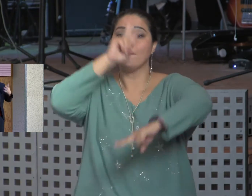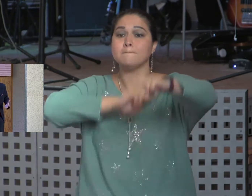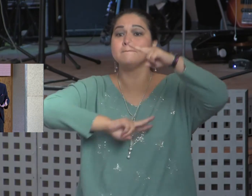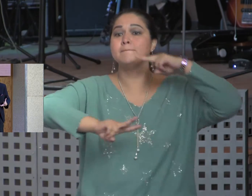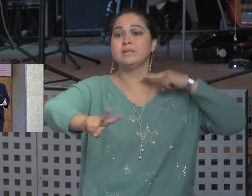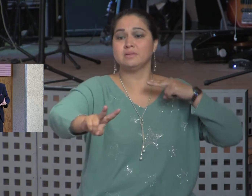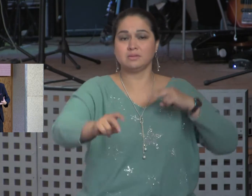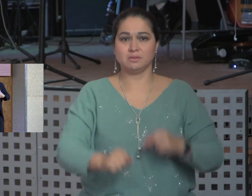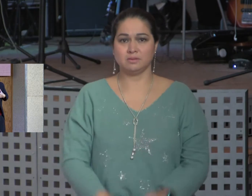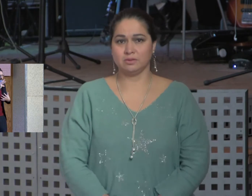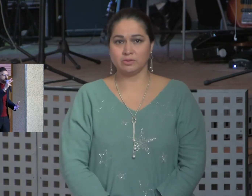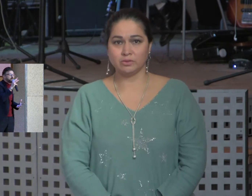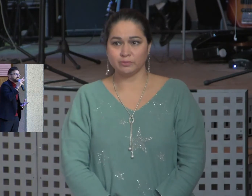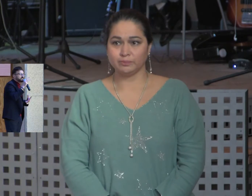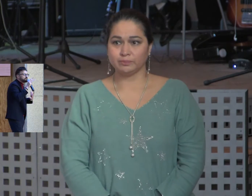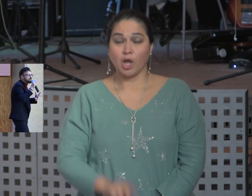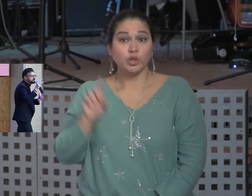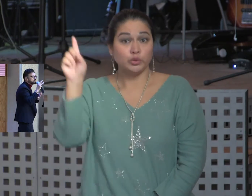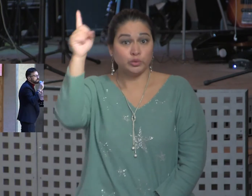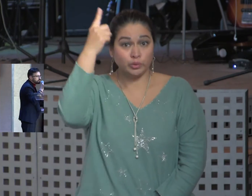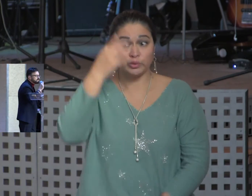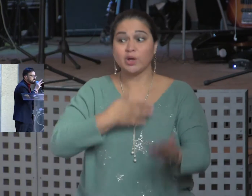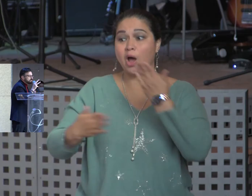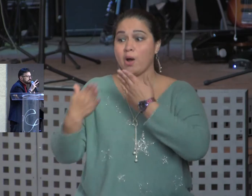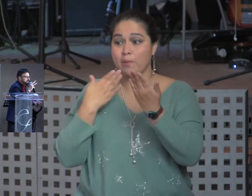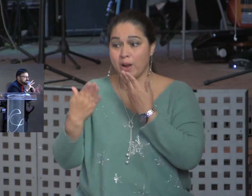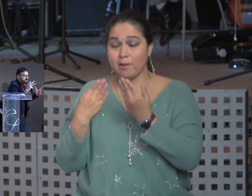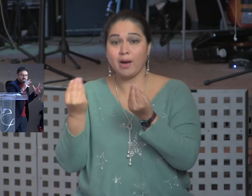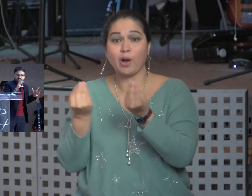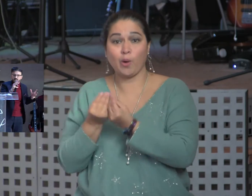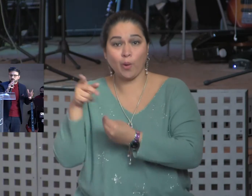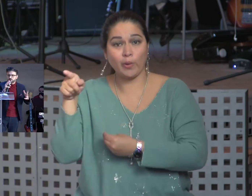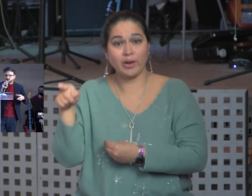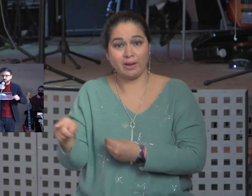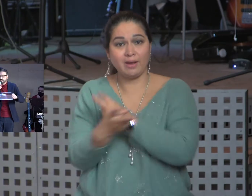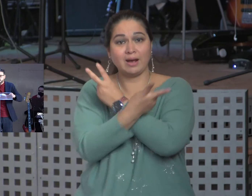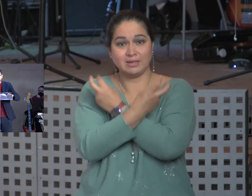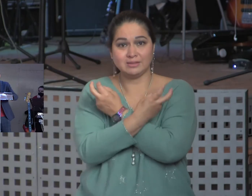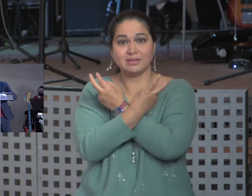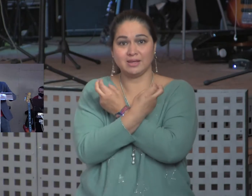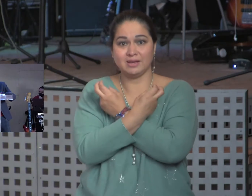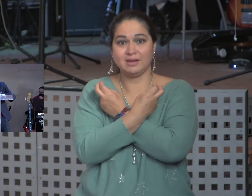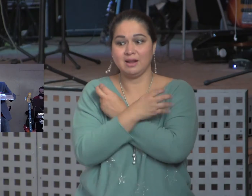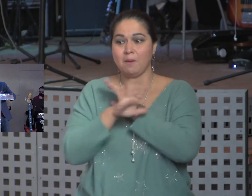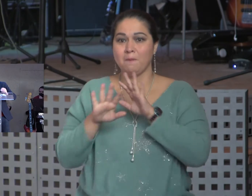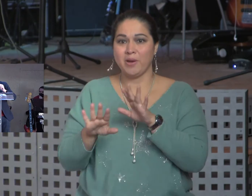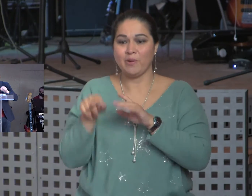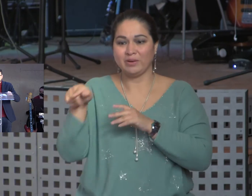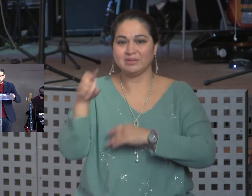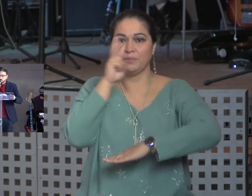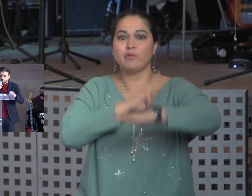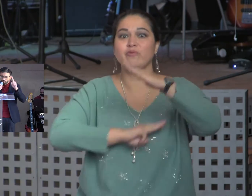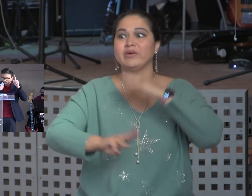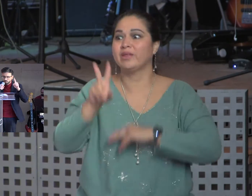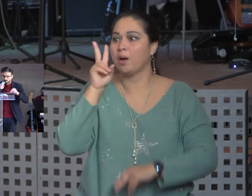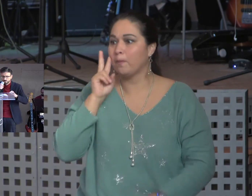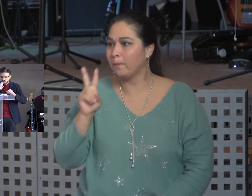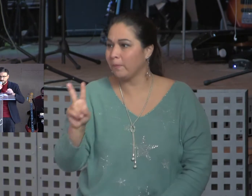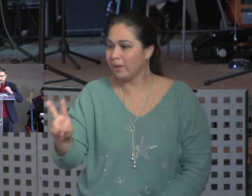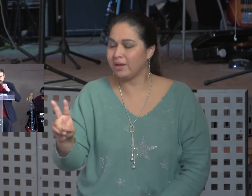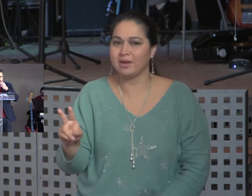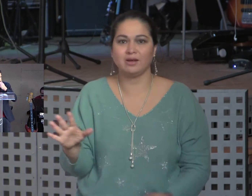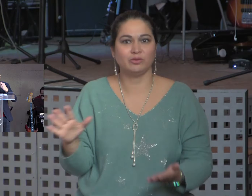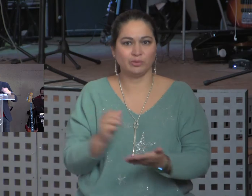estaba diciendo, era capaz de tener una visión donde veía las cosas bien definidas. Y en el verso